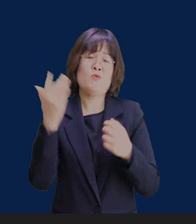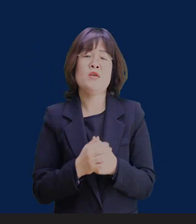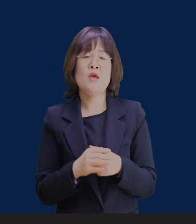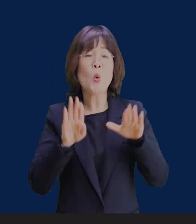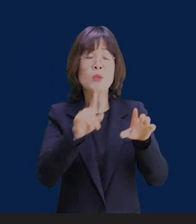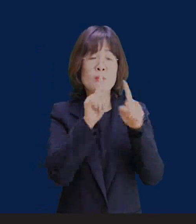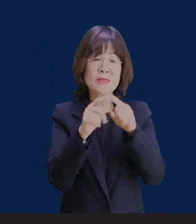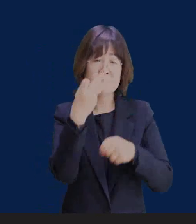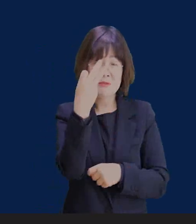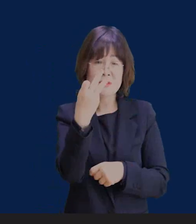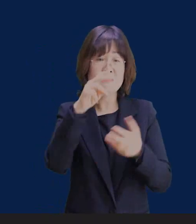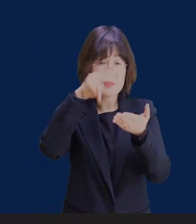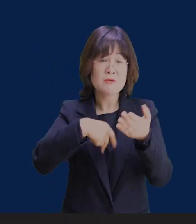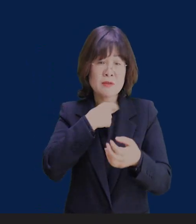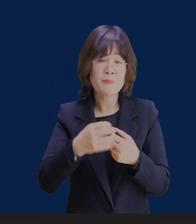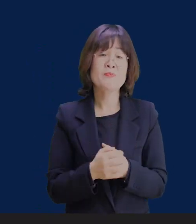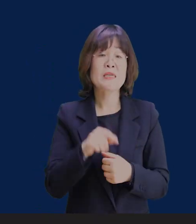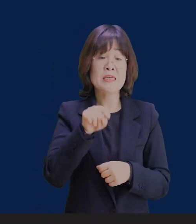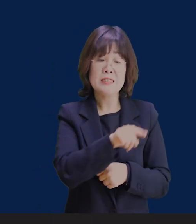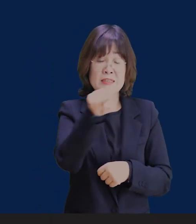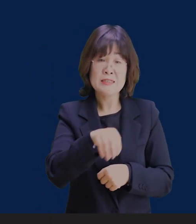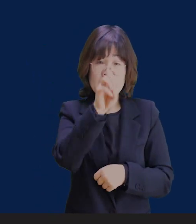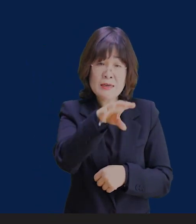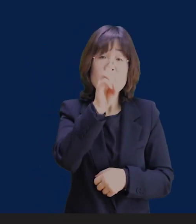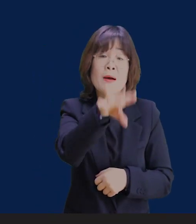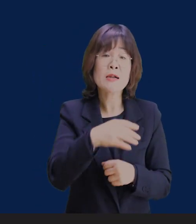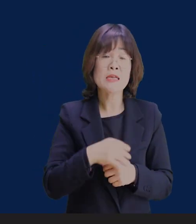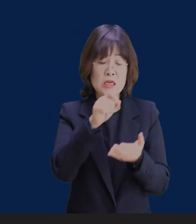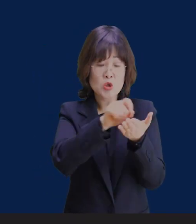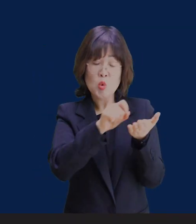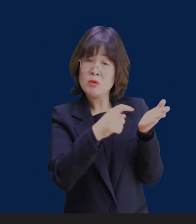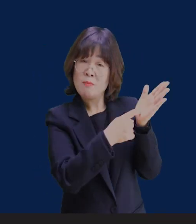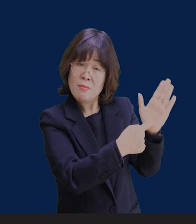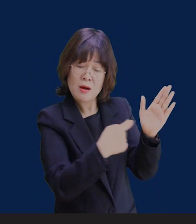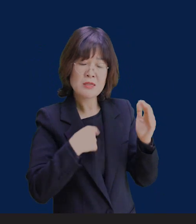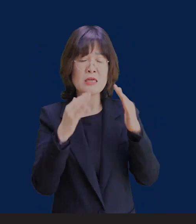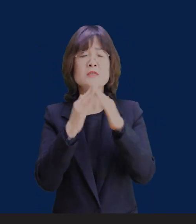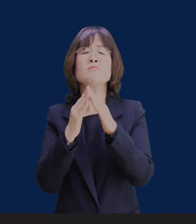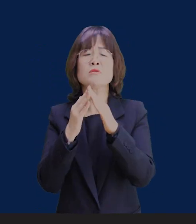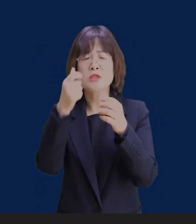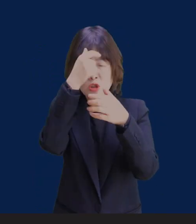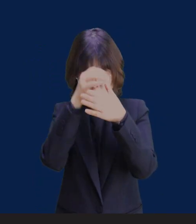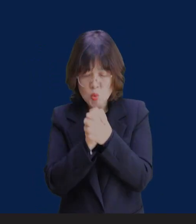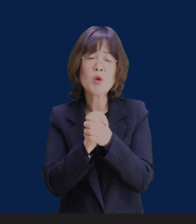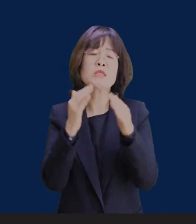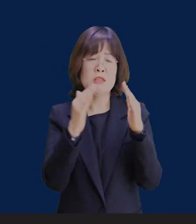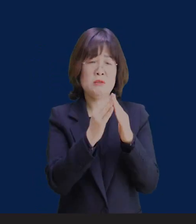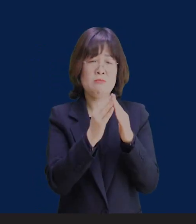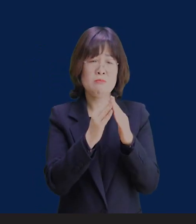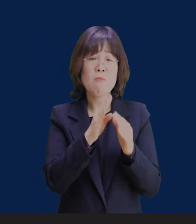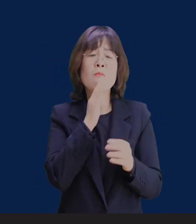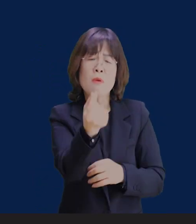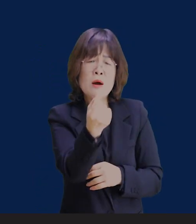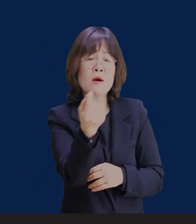오늘 본문 13절을 같이 한번 읽어봅니다. 시작. 그들에게 이르시되 기록된 바 내 집은 기도하는